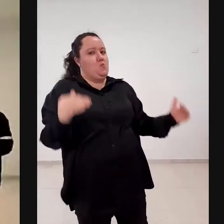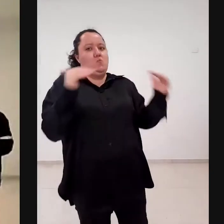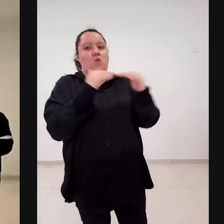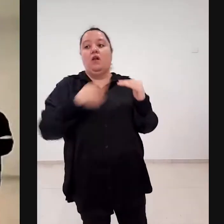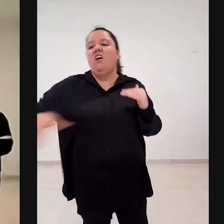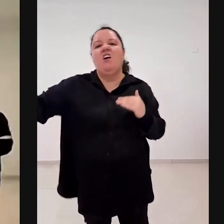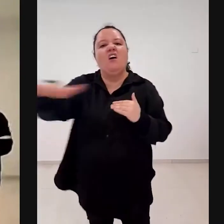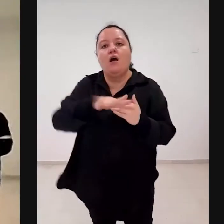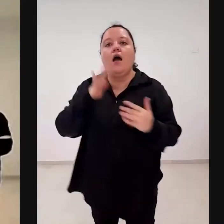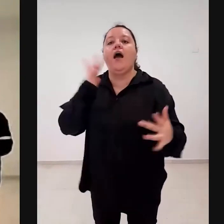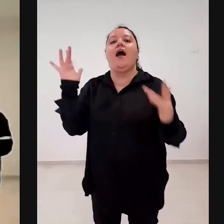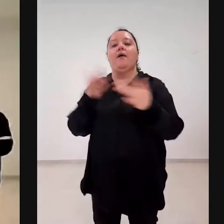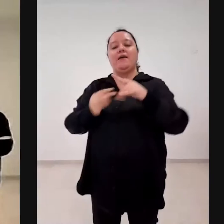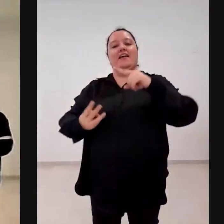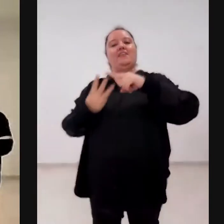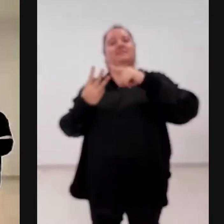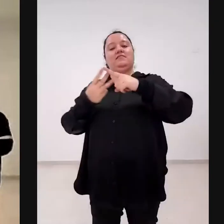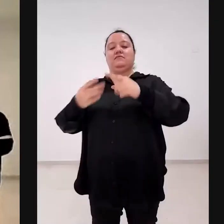hacer